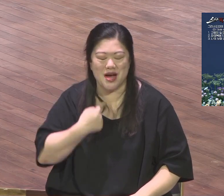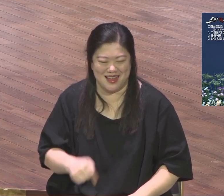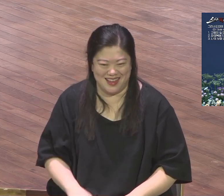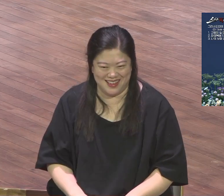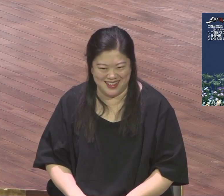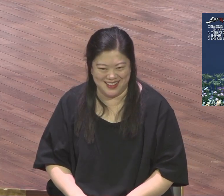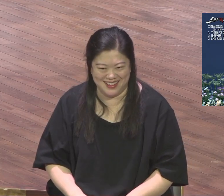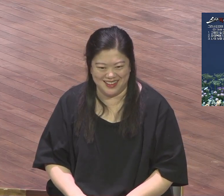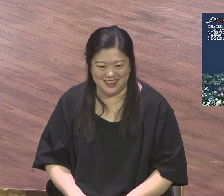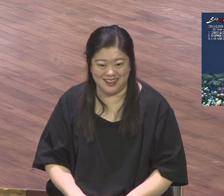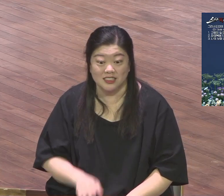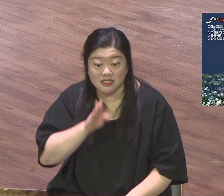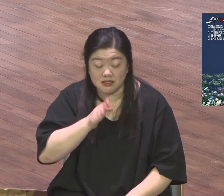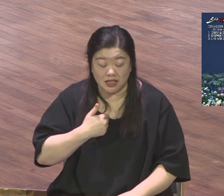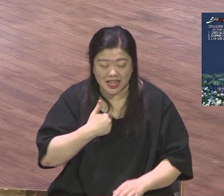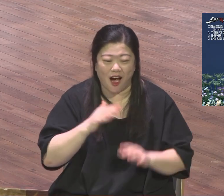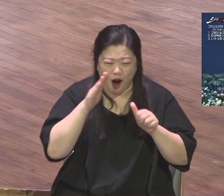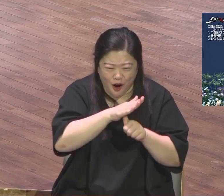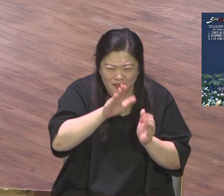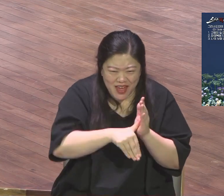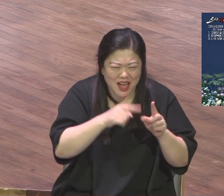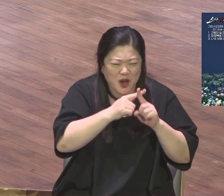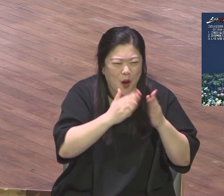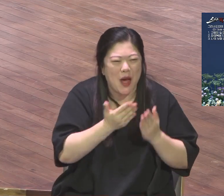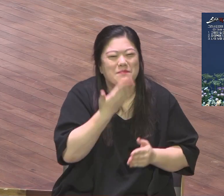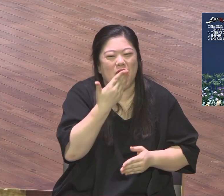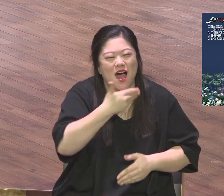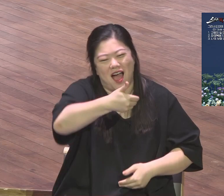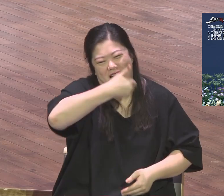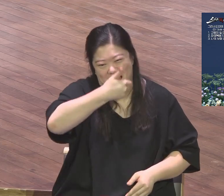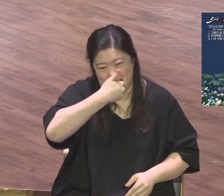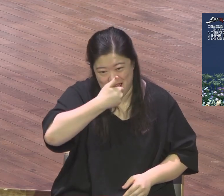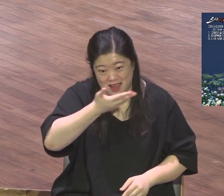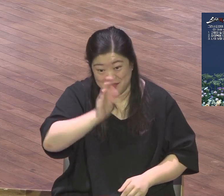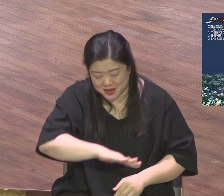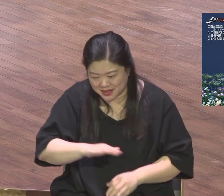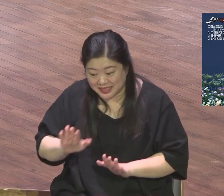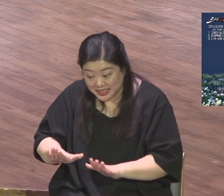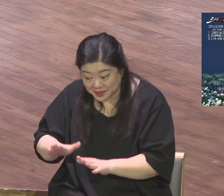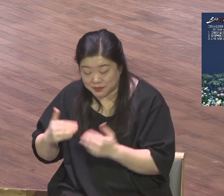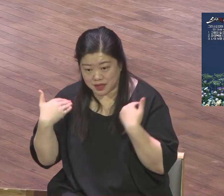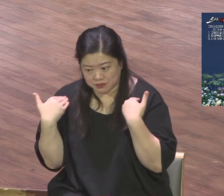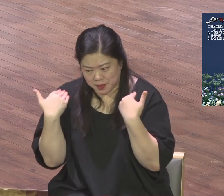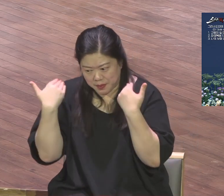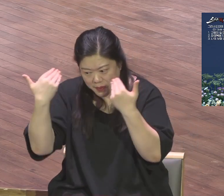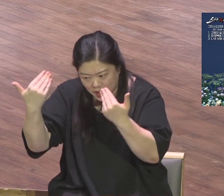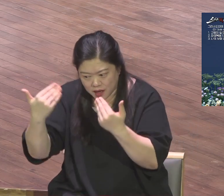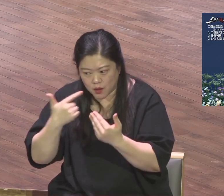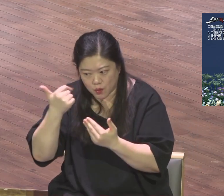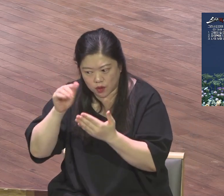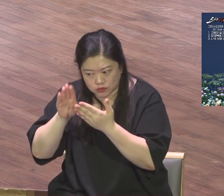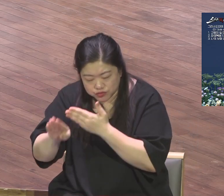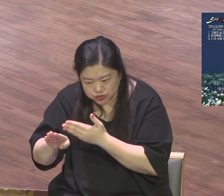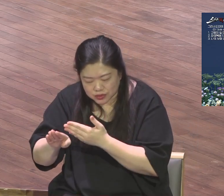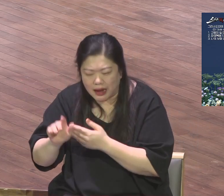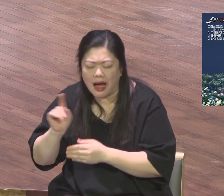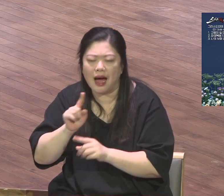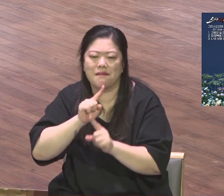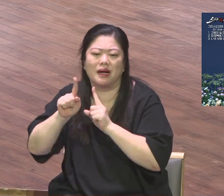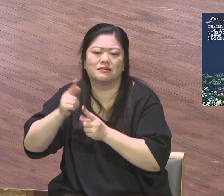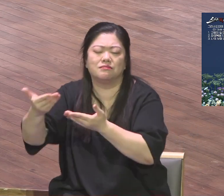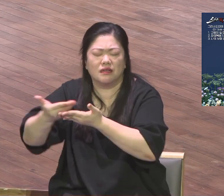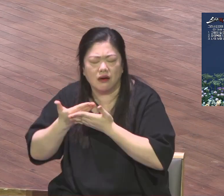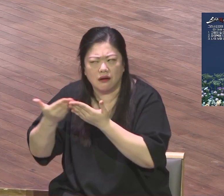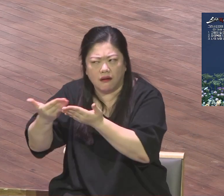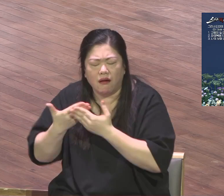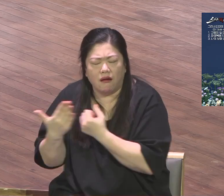아, 진짜로 그냥 하는 말이 아니고, 물론 교회에서 기획적으로 교단 어른들이나 이런 걸 섬기는 그런